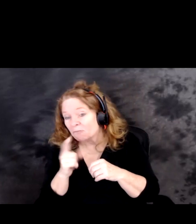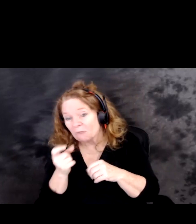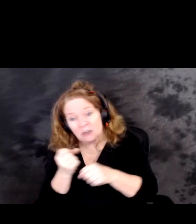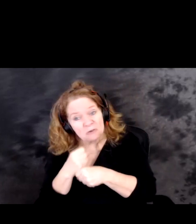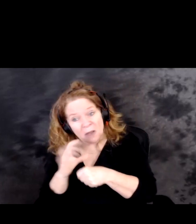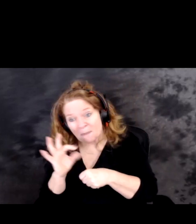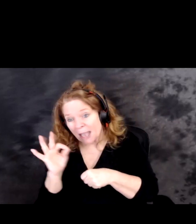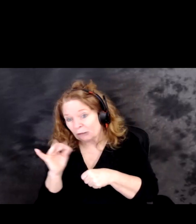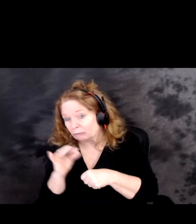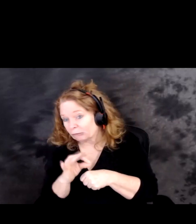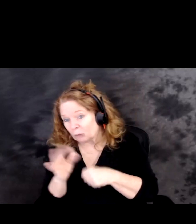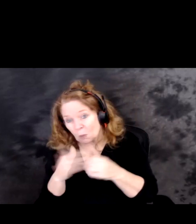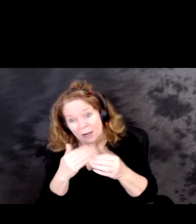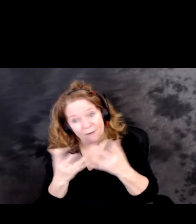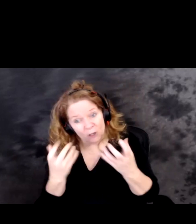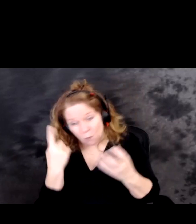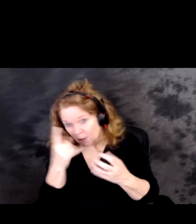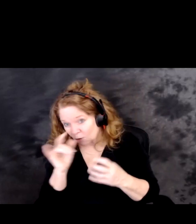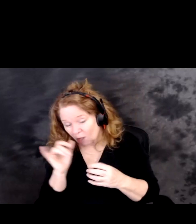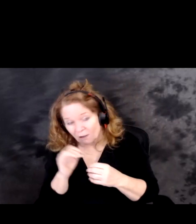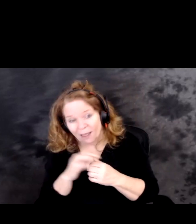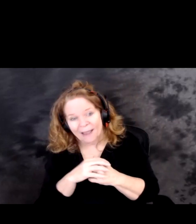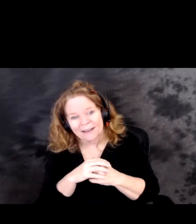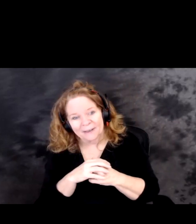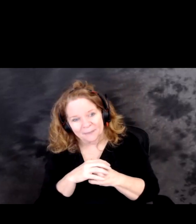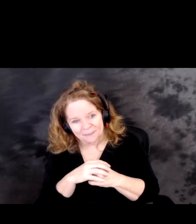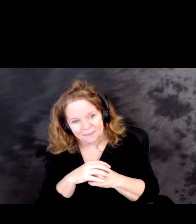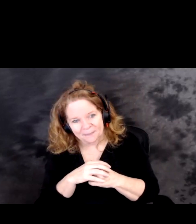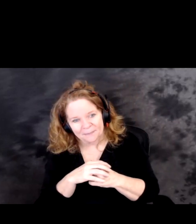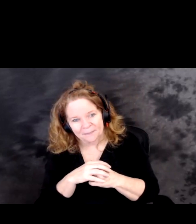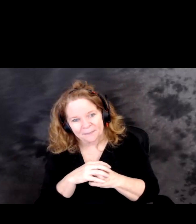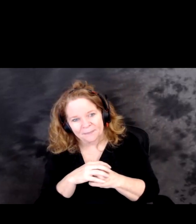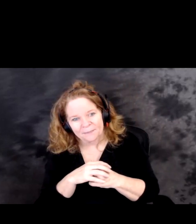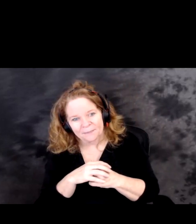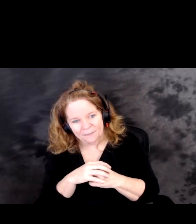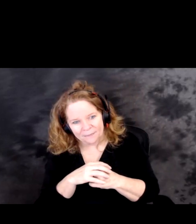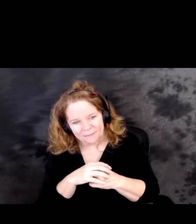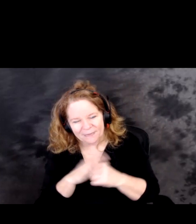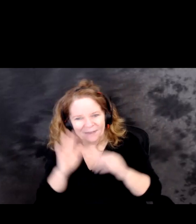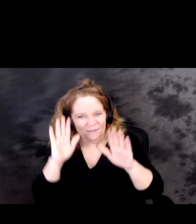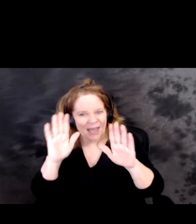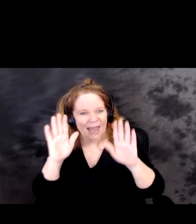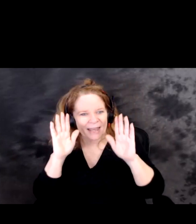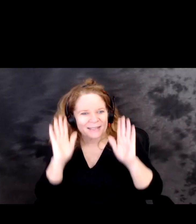bigotito. Pero ustedes pueden hacerlo de la manera que ustedes quieran.